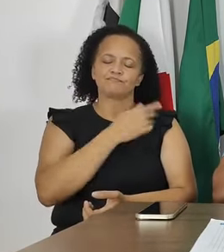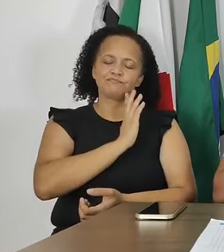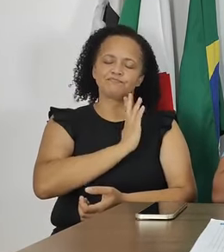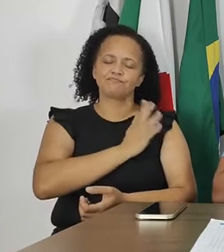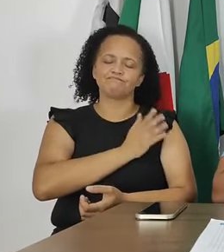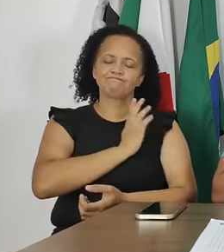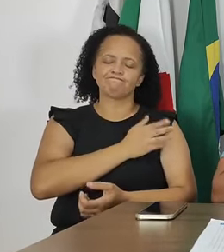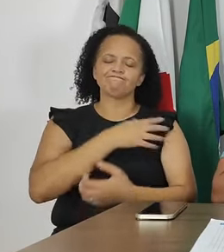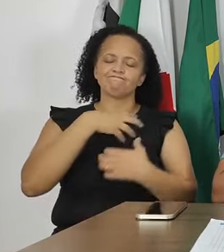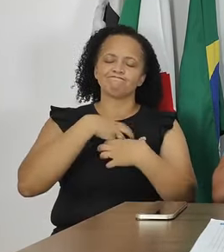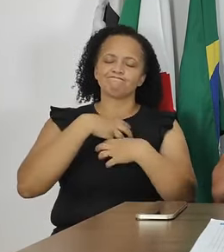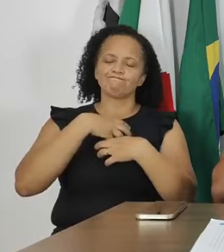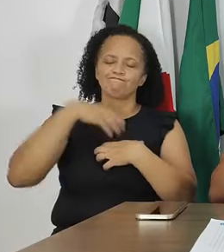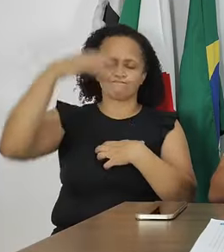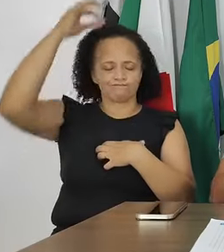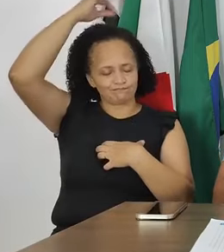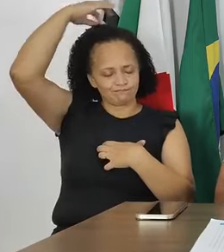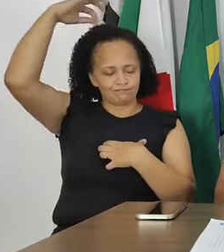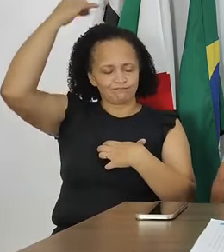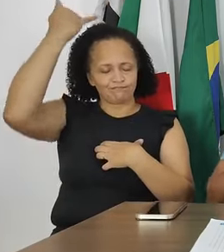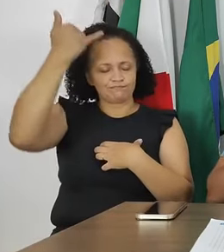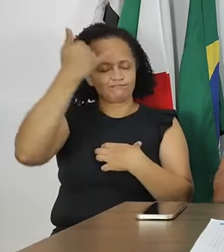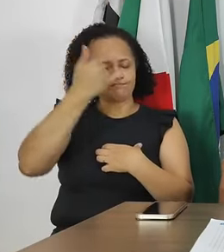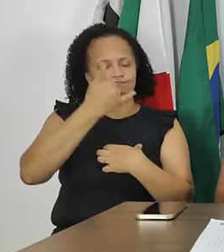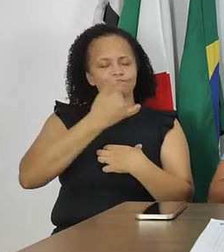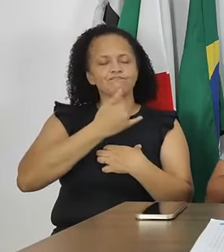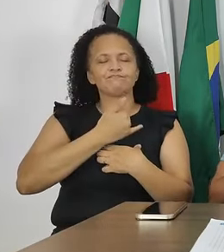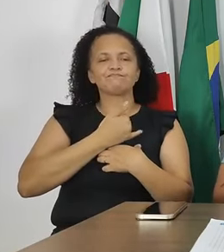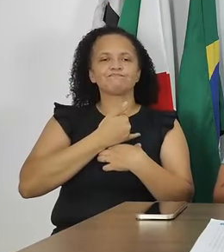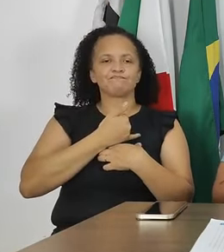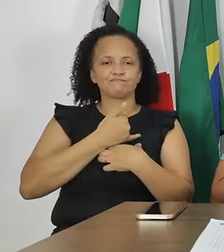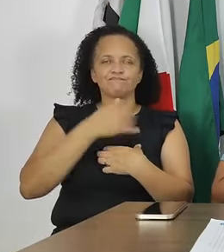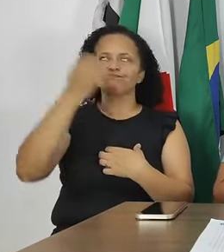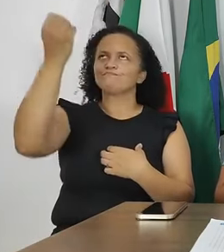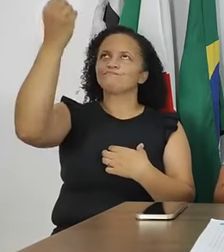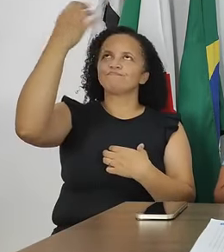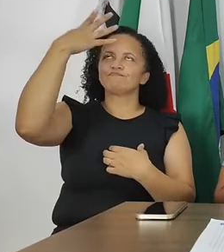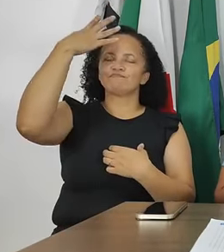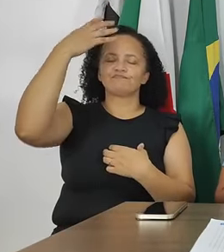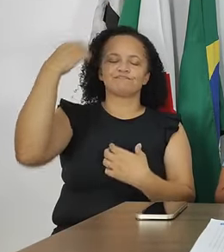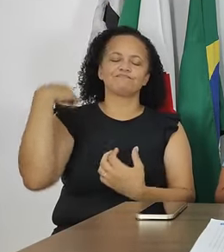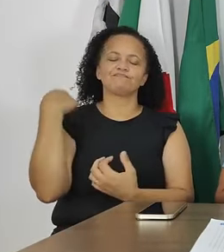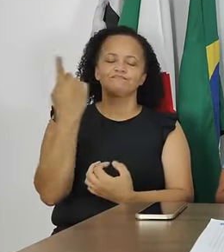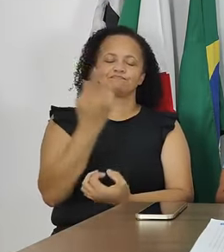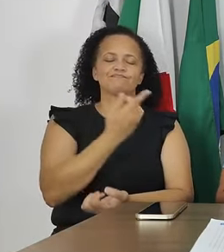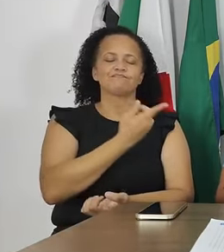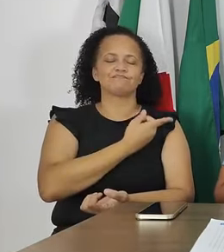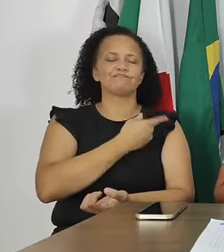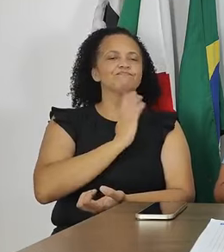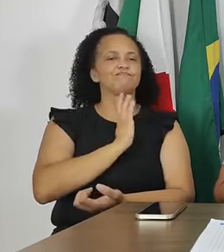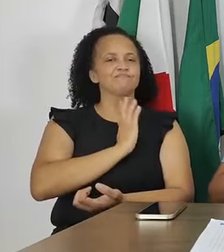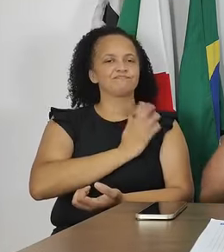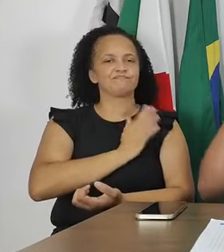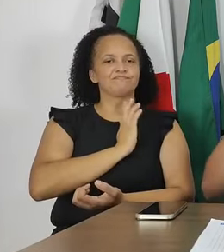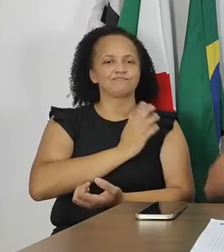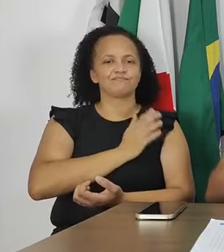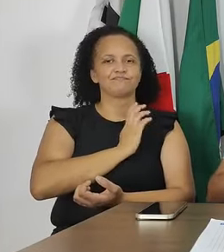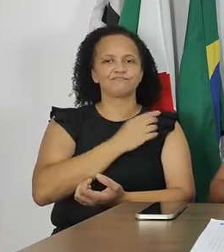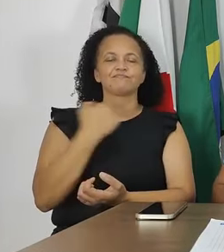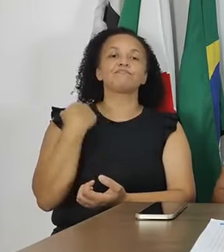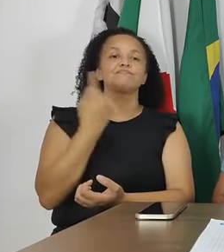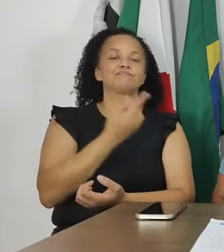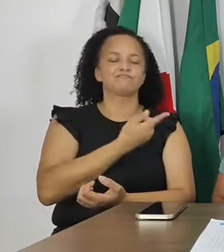tenha a revelação do Espírito Santo, Logos de Deus, gerado nos nossos corações, para que a gente